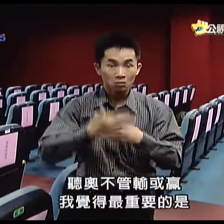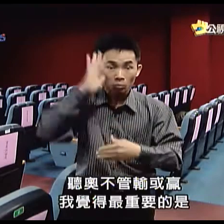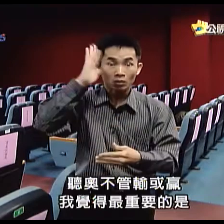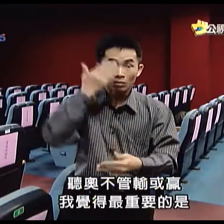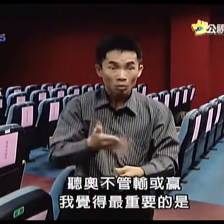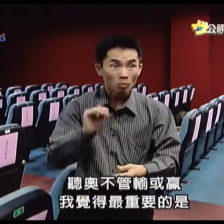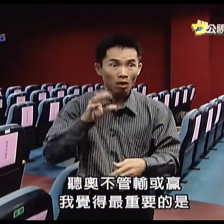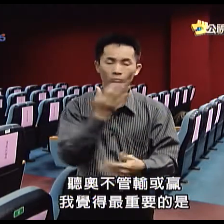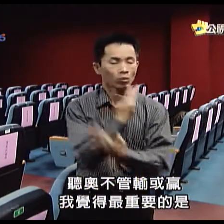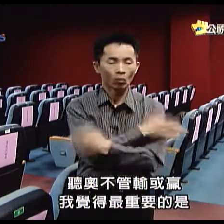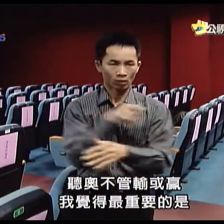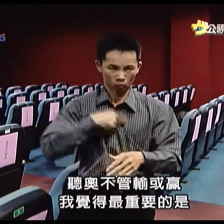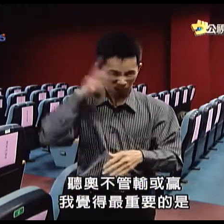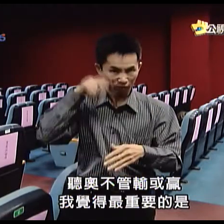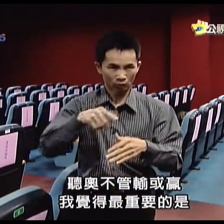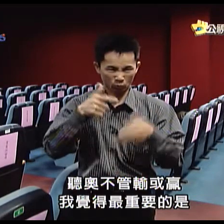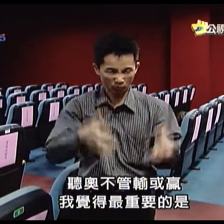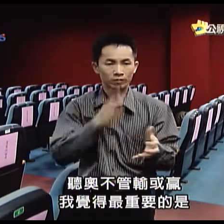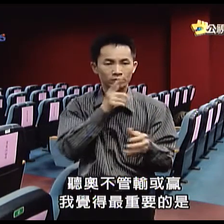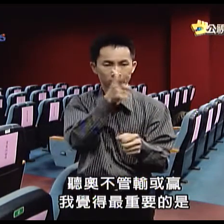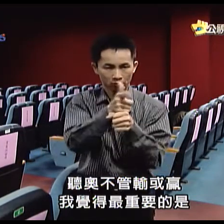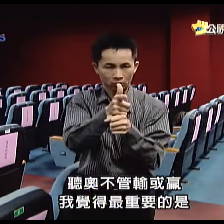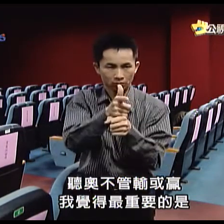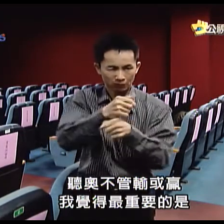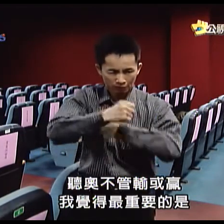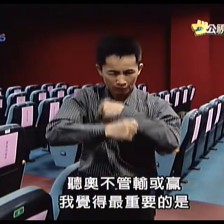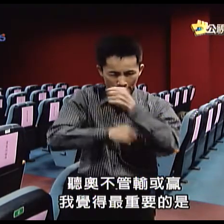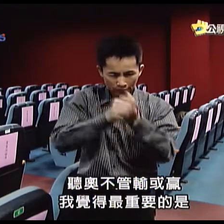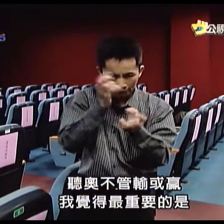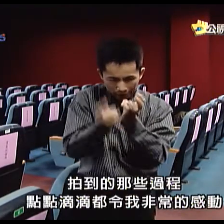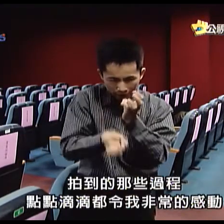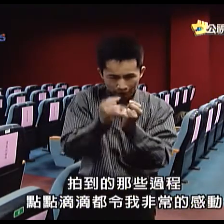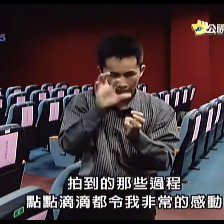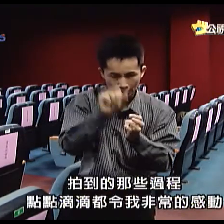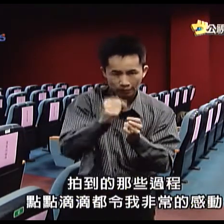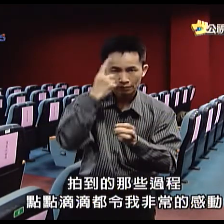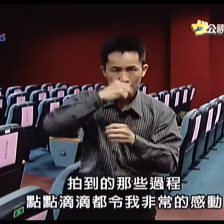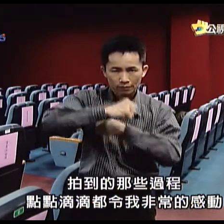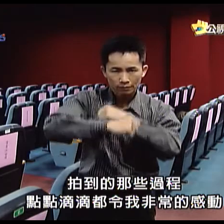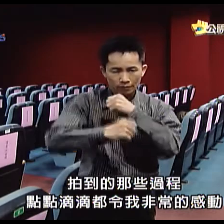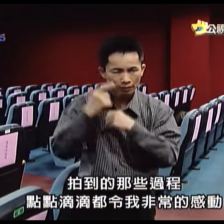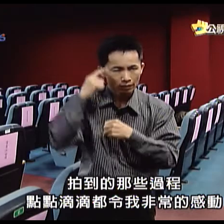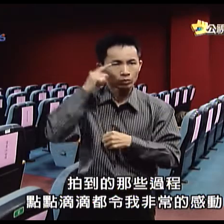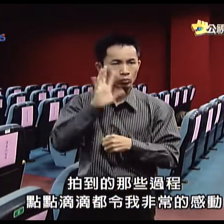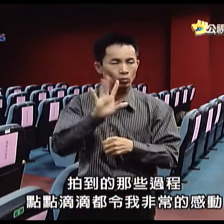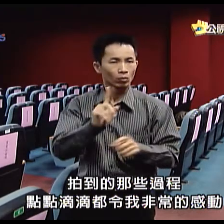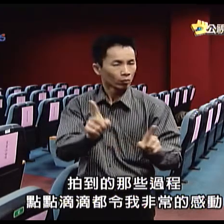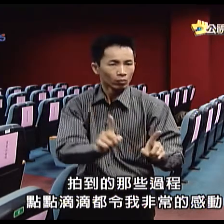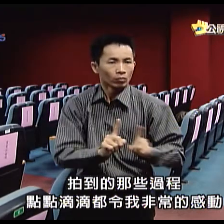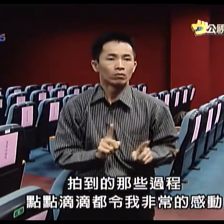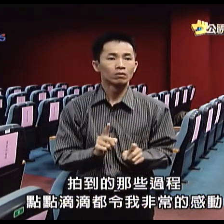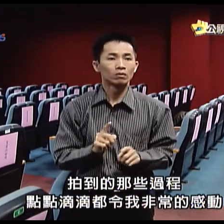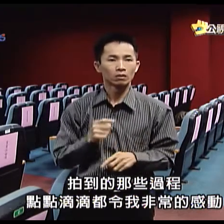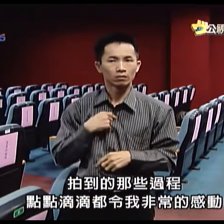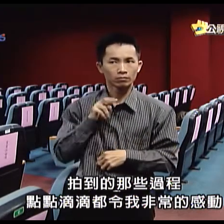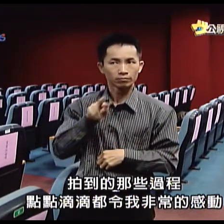听奥不管输或赢，我觉得最重要的是拍到的那些过程，点点滴滴都令